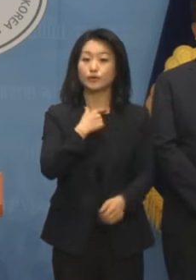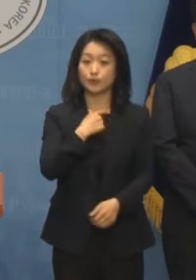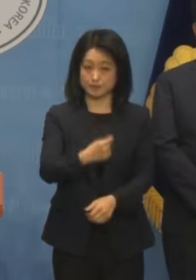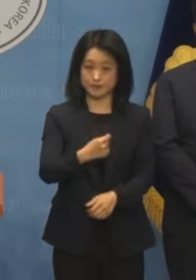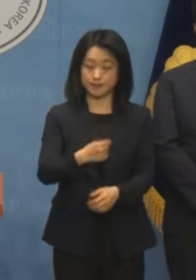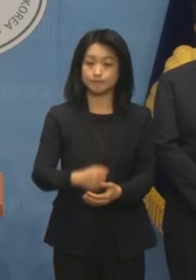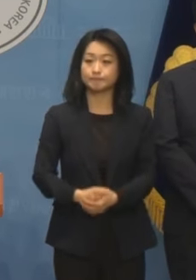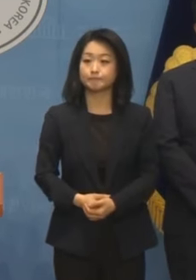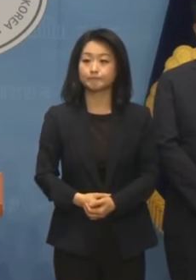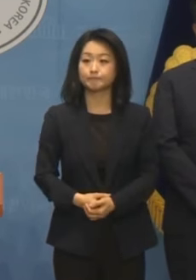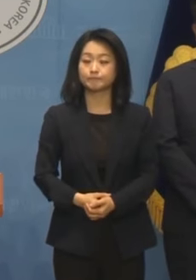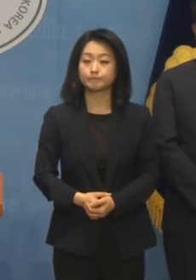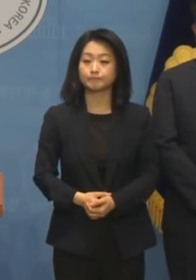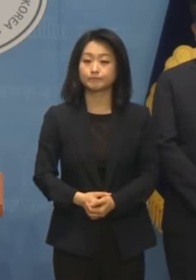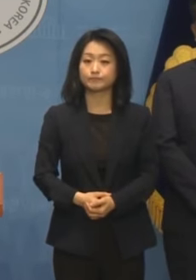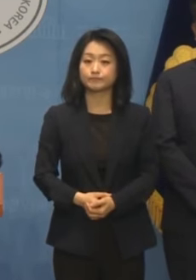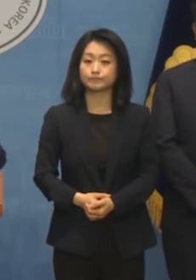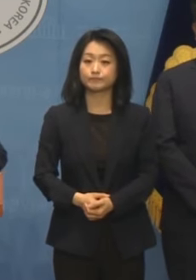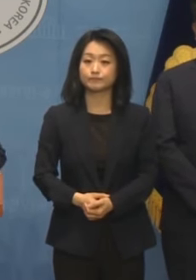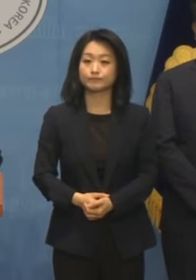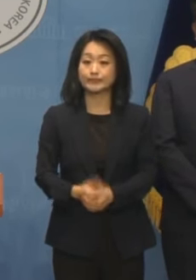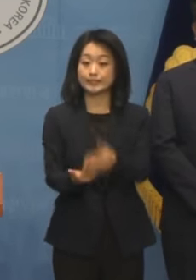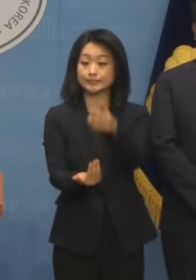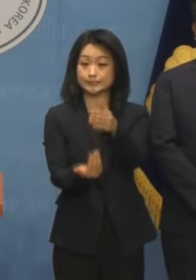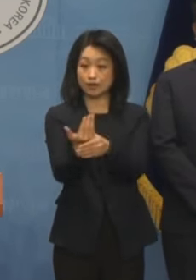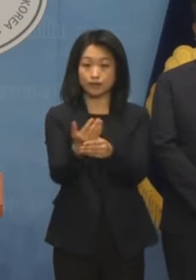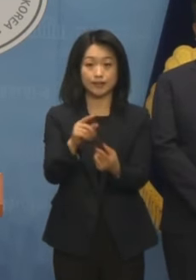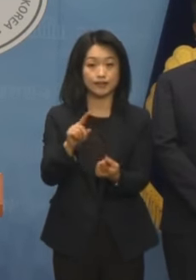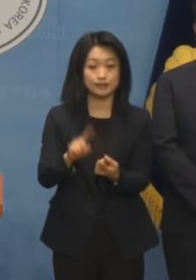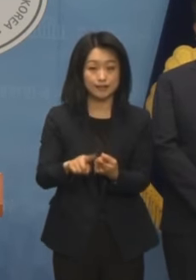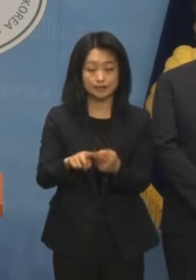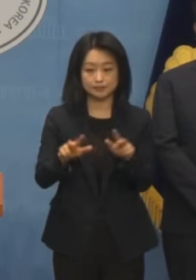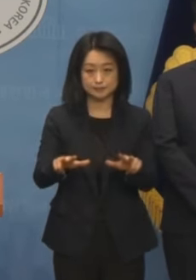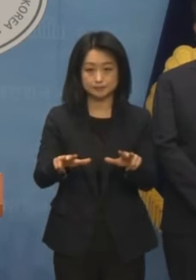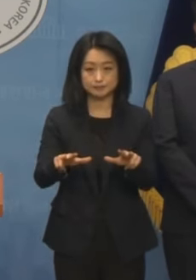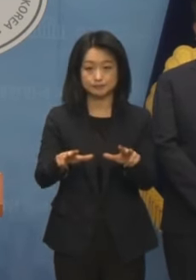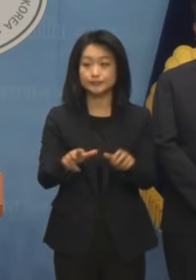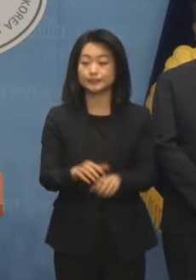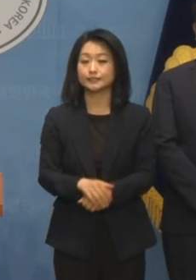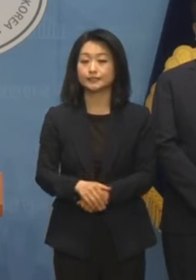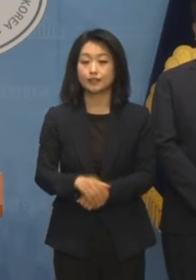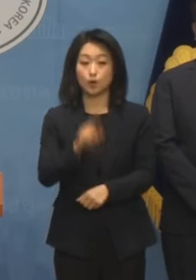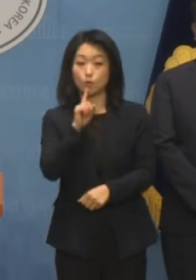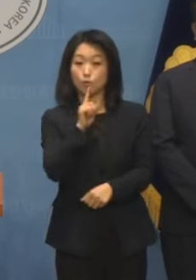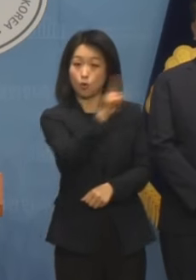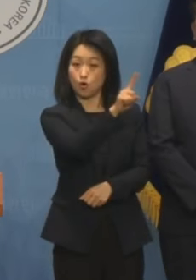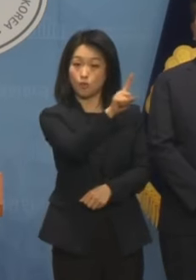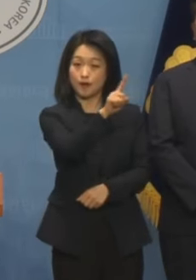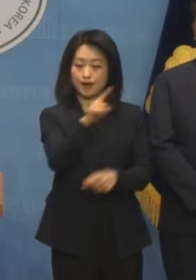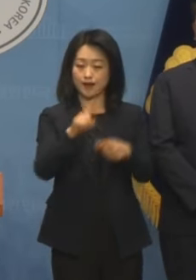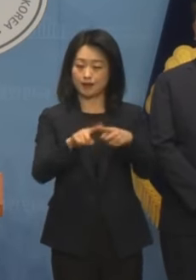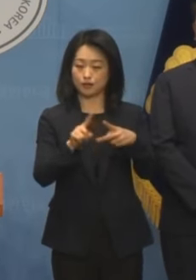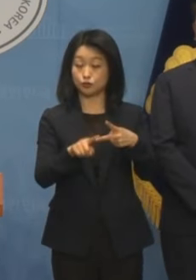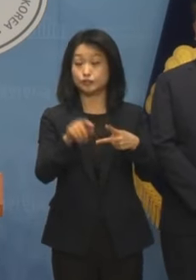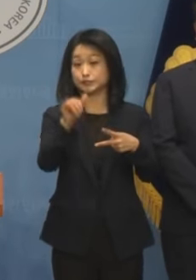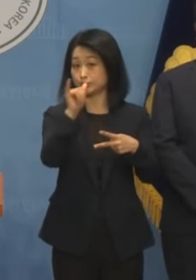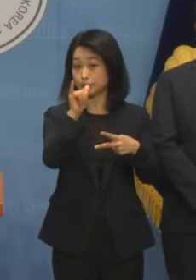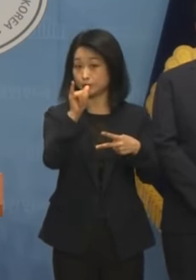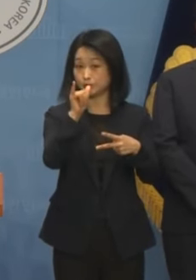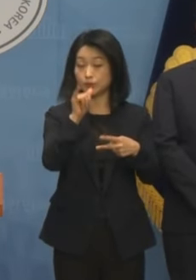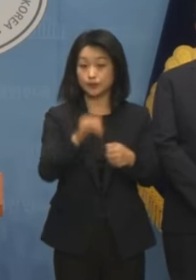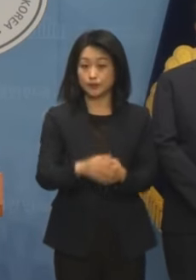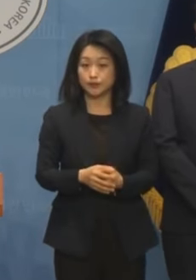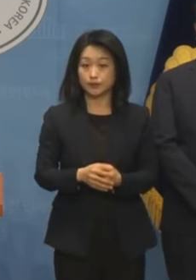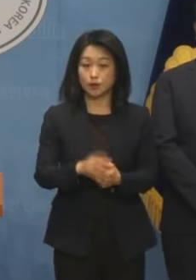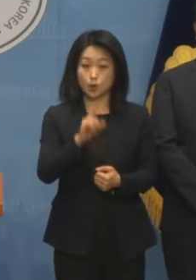요구하는 것이고요. 그리고 이 사건에 대해서 현재 저희들이 고발 조치를 2건을 했는데